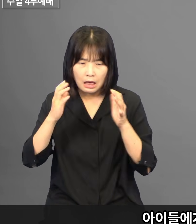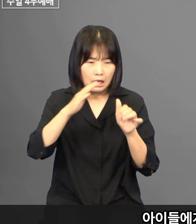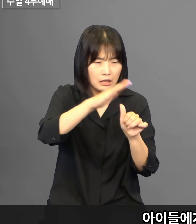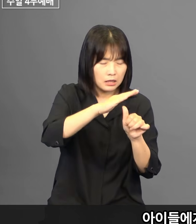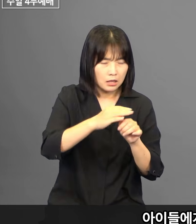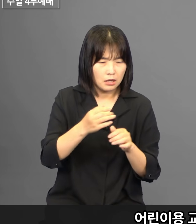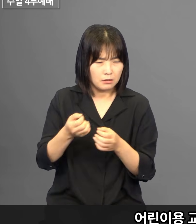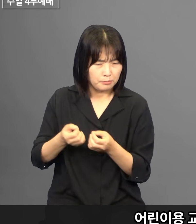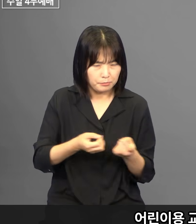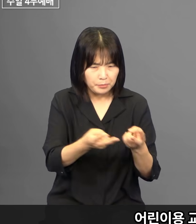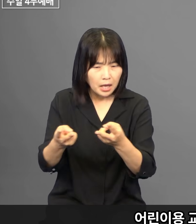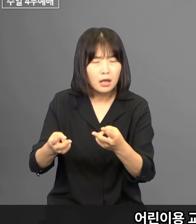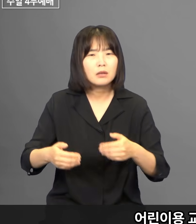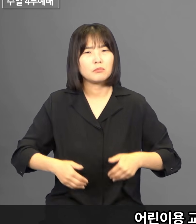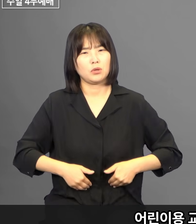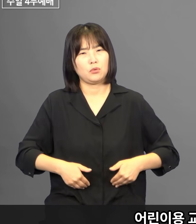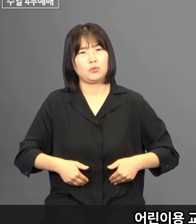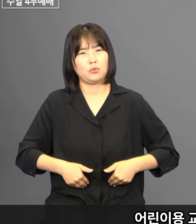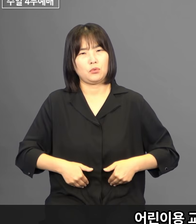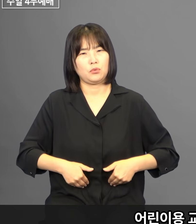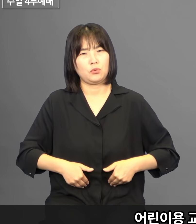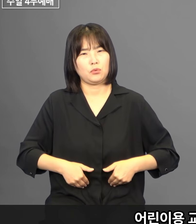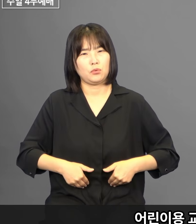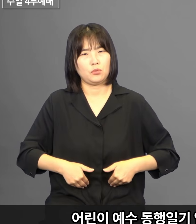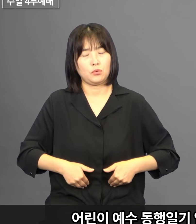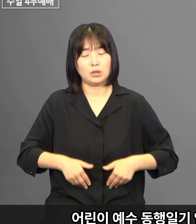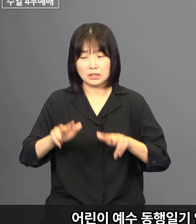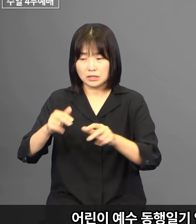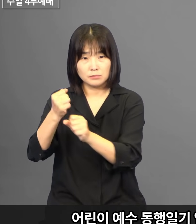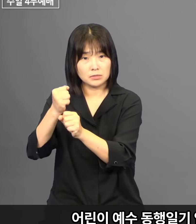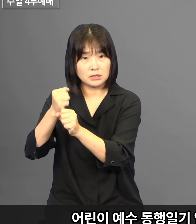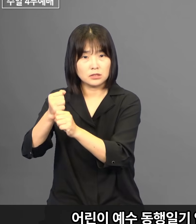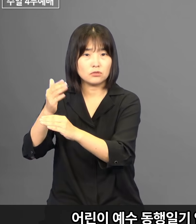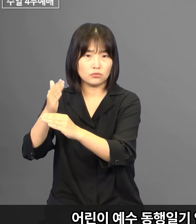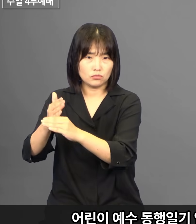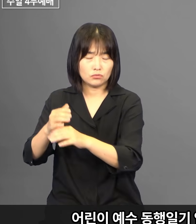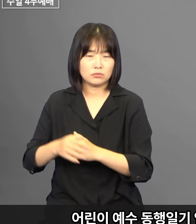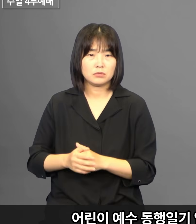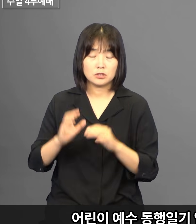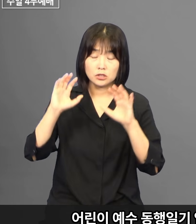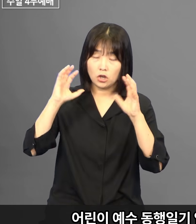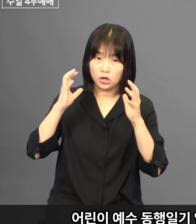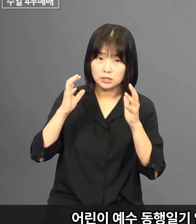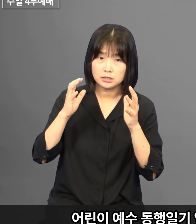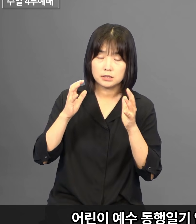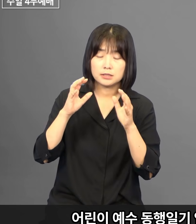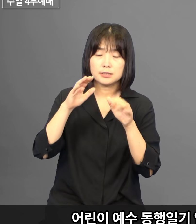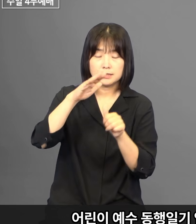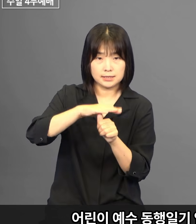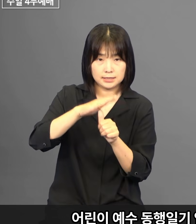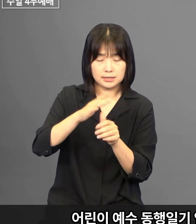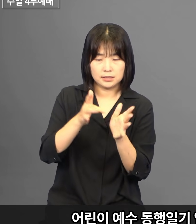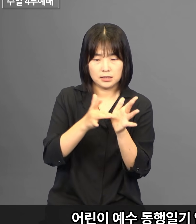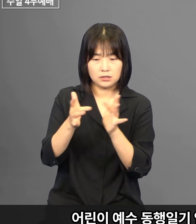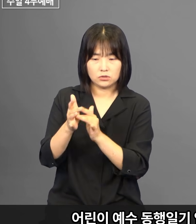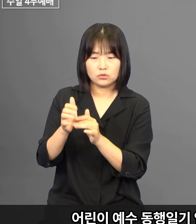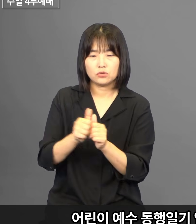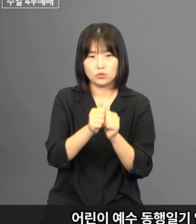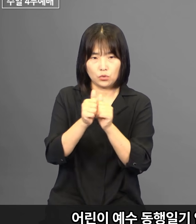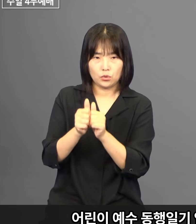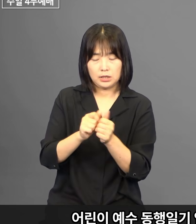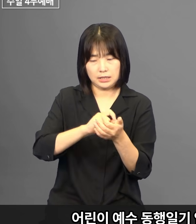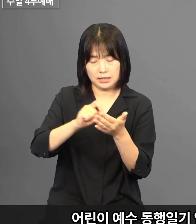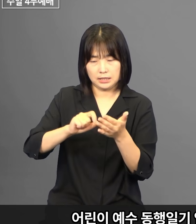되겠다. 교재 어린이용 교재를 만들고 있는데 어린이 예수 동행 일기 앱을 만들어서